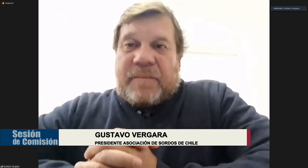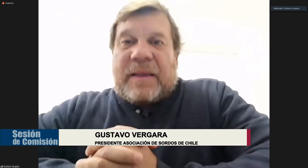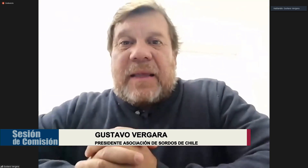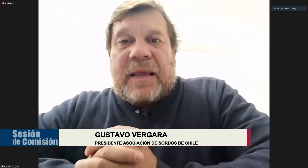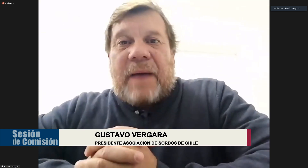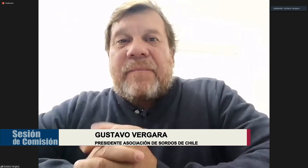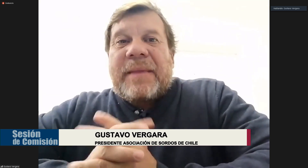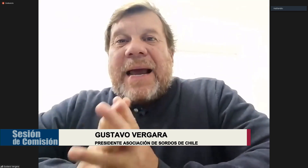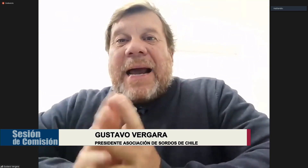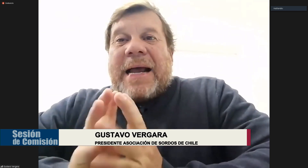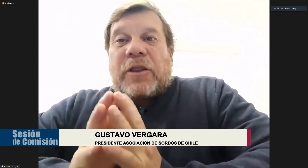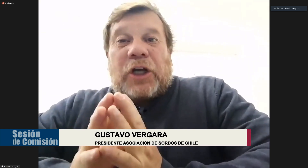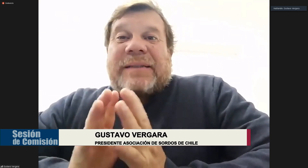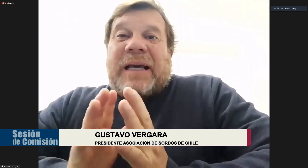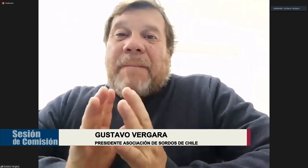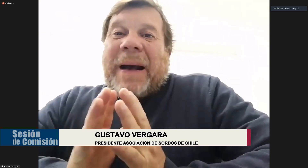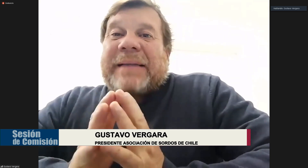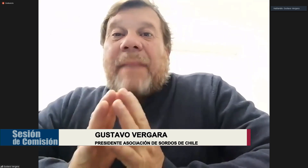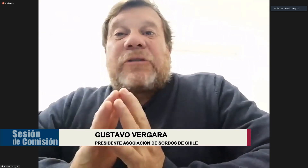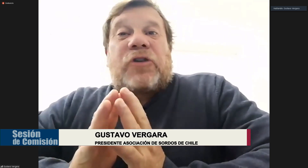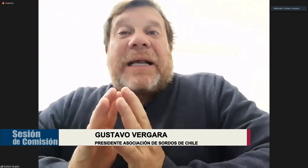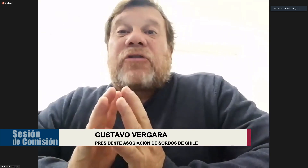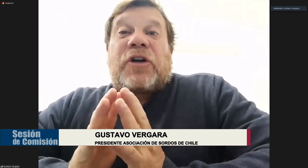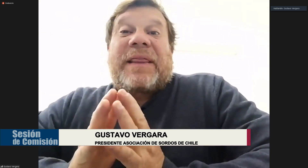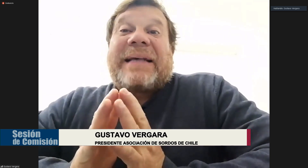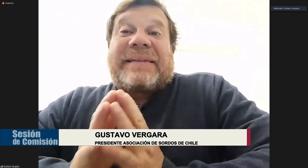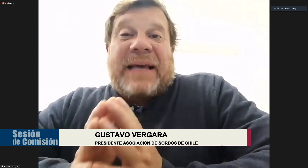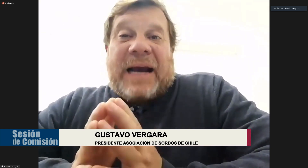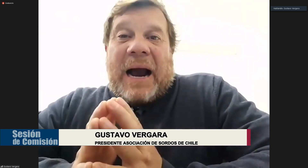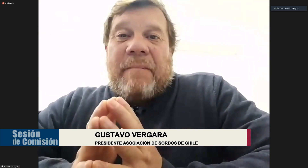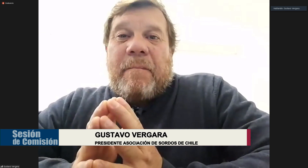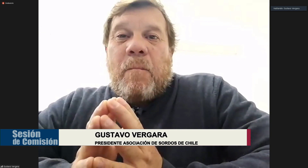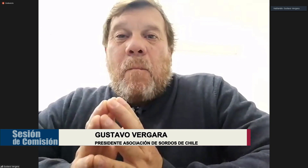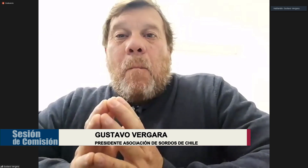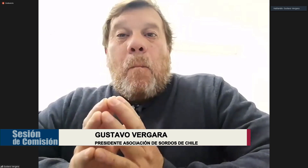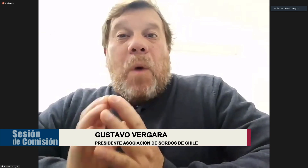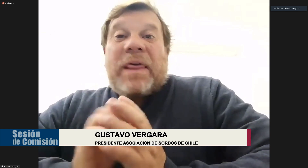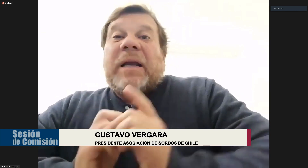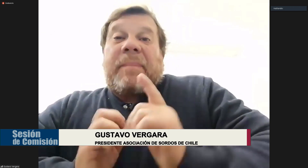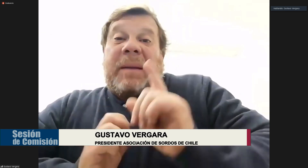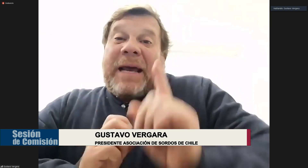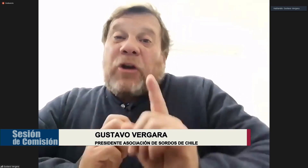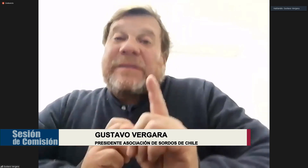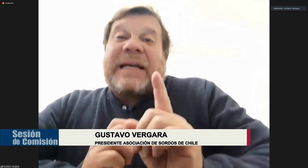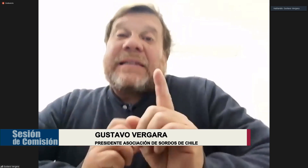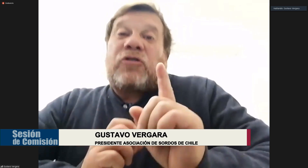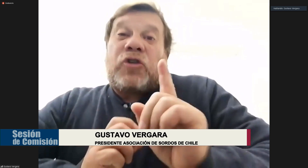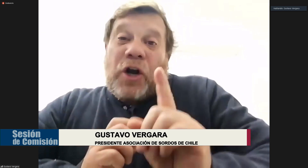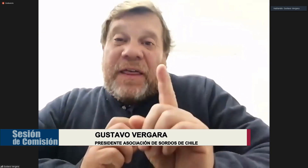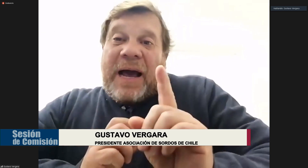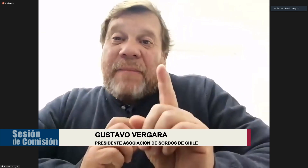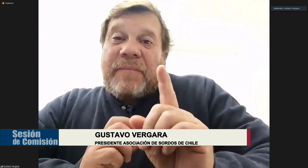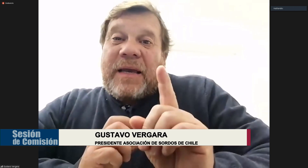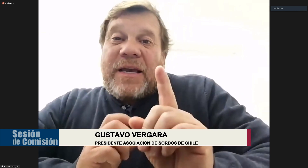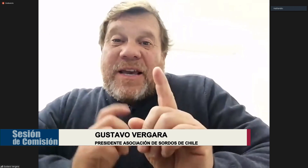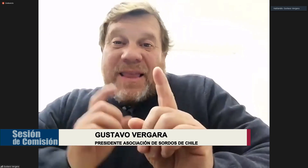Ya. Entonces, ¿qué pasa? La persona sorda ciega puede que primero ser sorda y